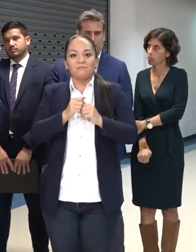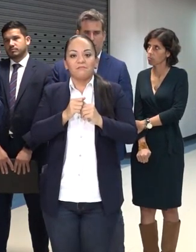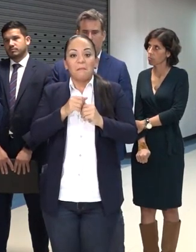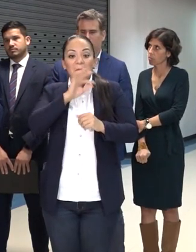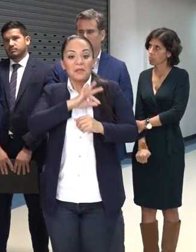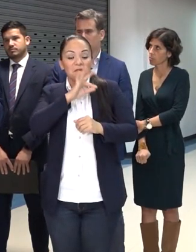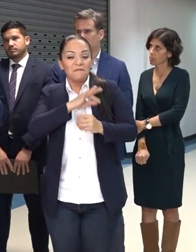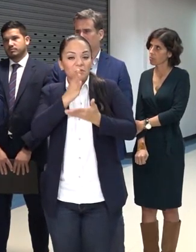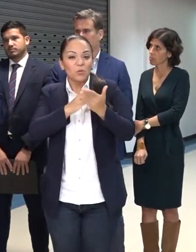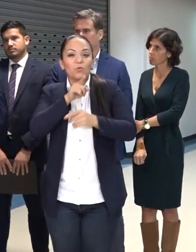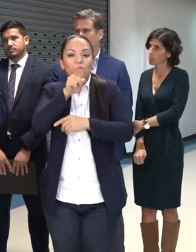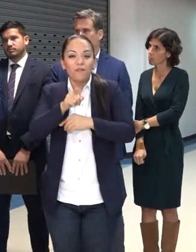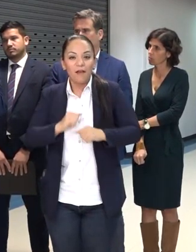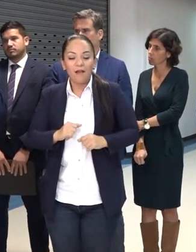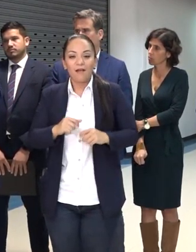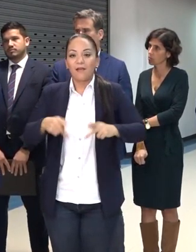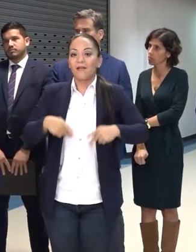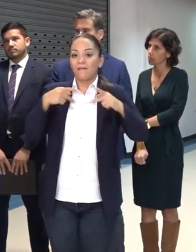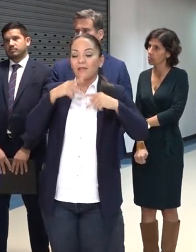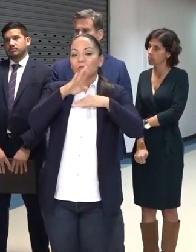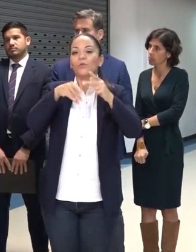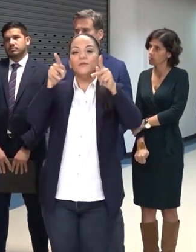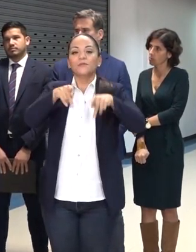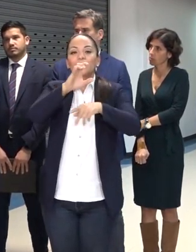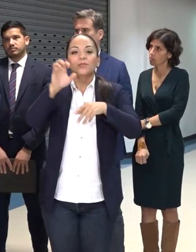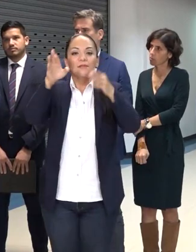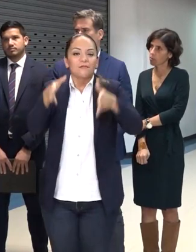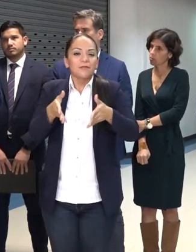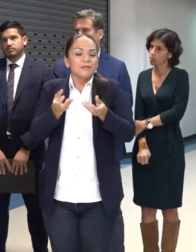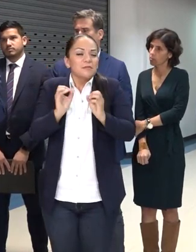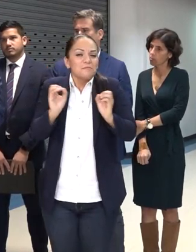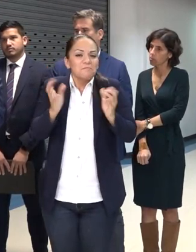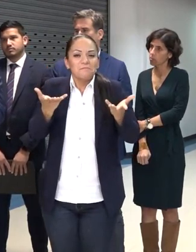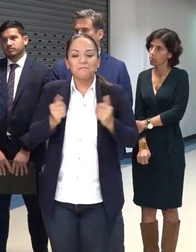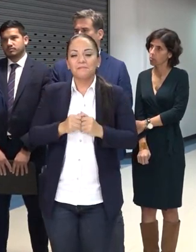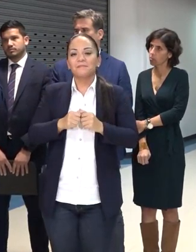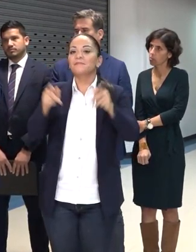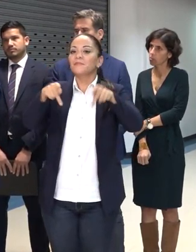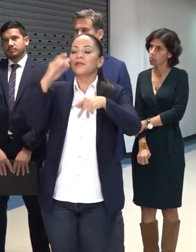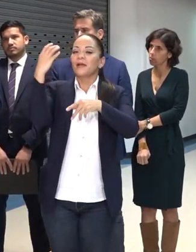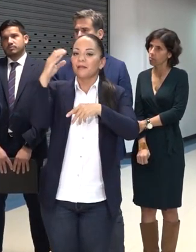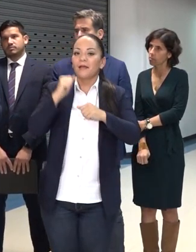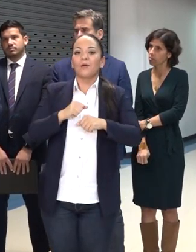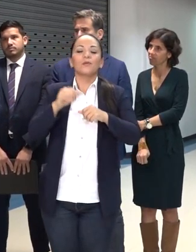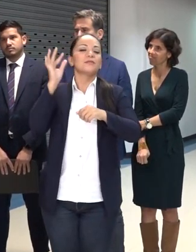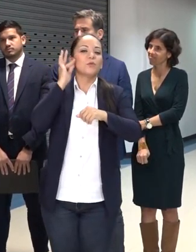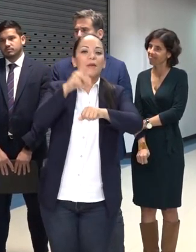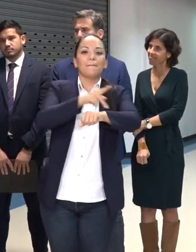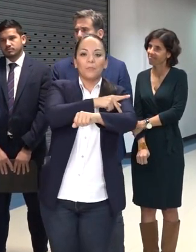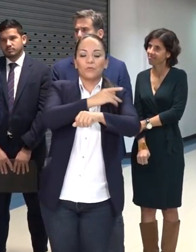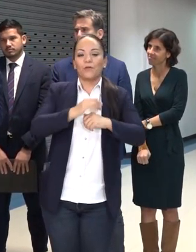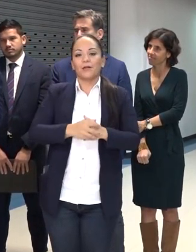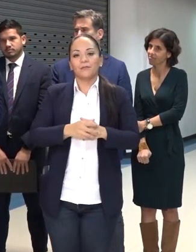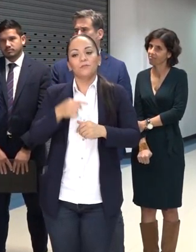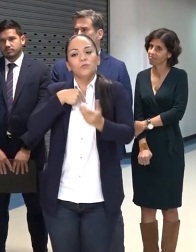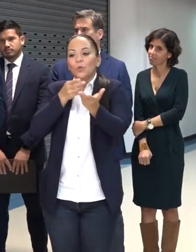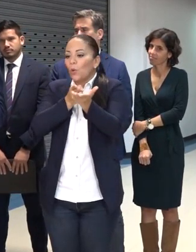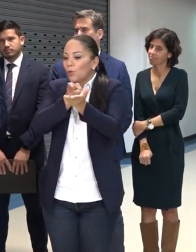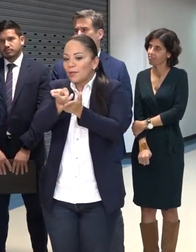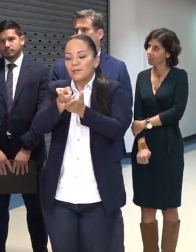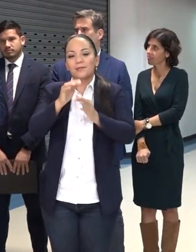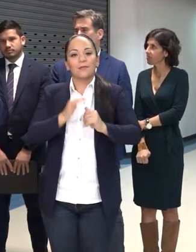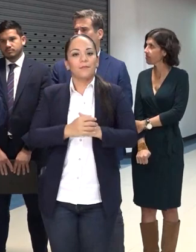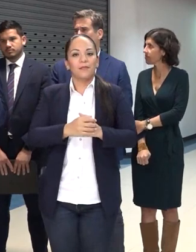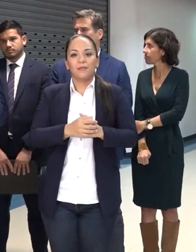real sobre la vida de los y las costarricenses, la gente de Cartago, la señora de Purral. Soy